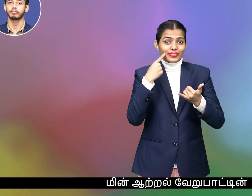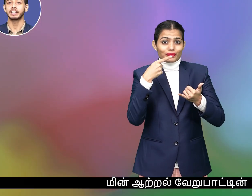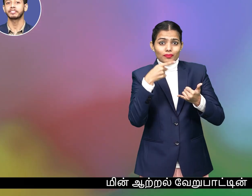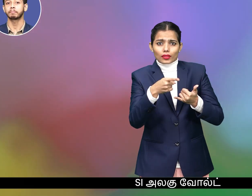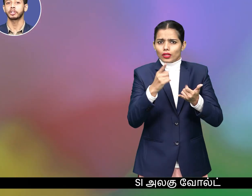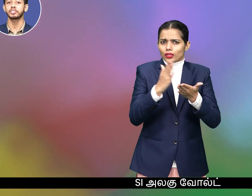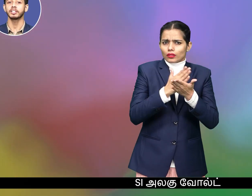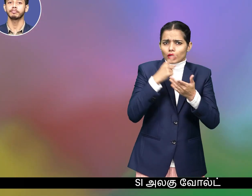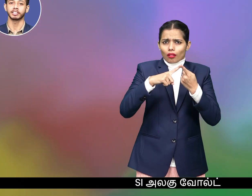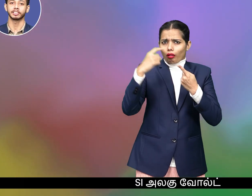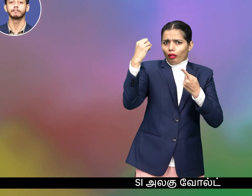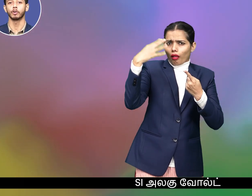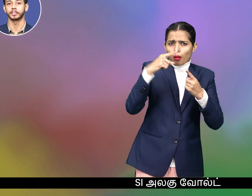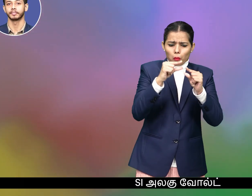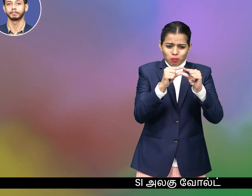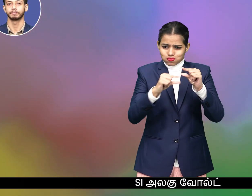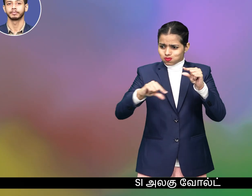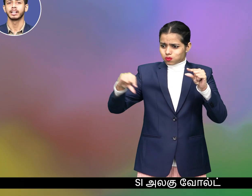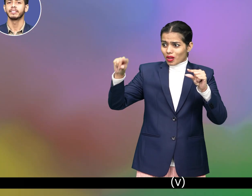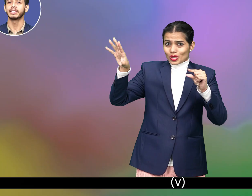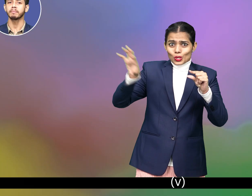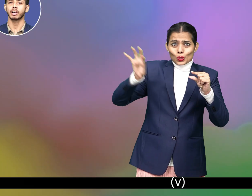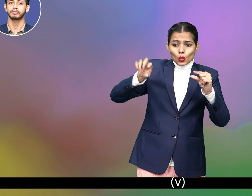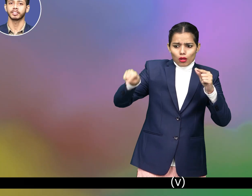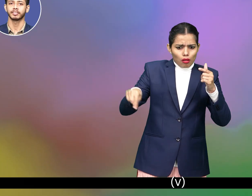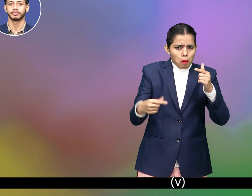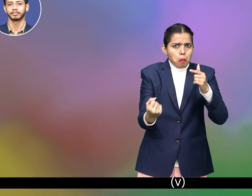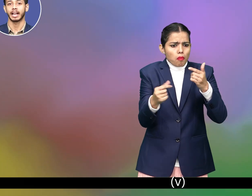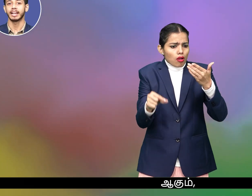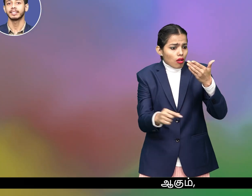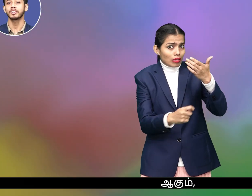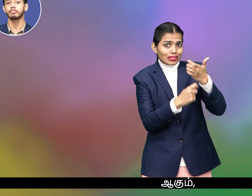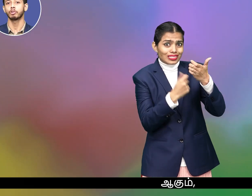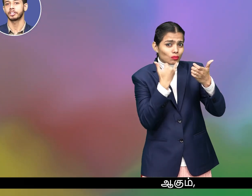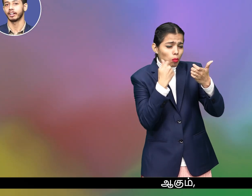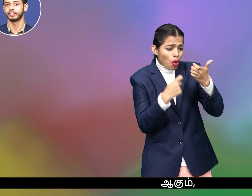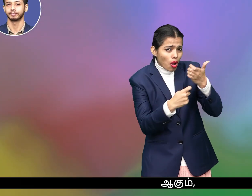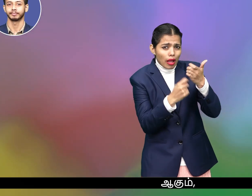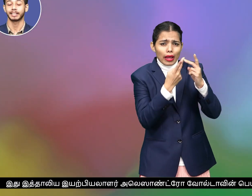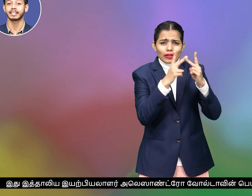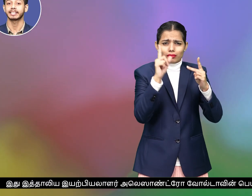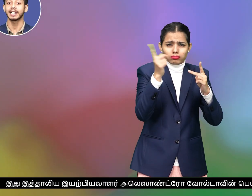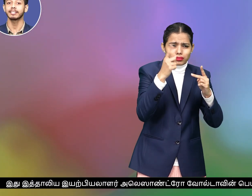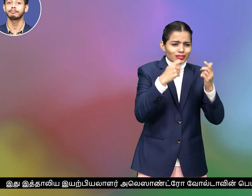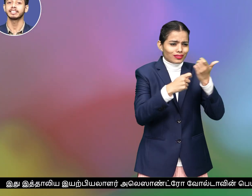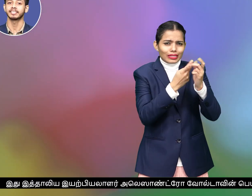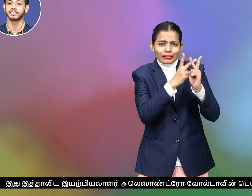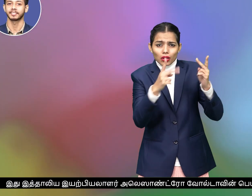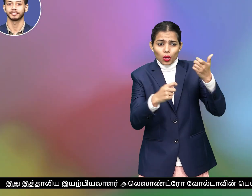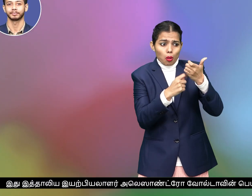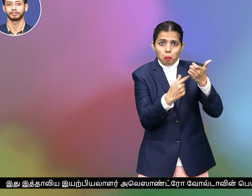மின்னழுத்த வேறுபாட்டின் SI அலகு வோல்ட், அதாவது V ஆகும். இது